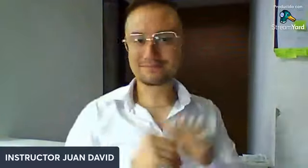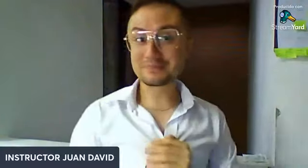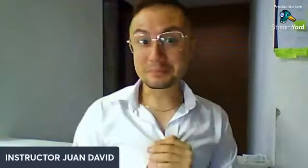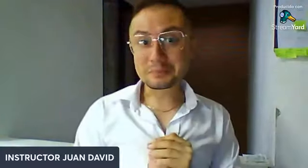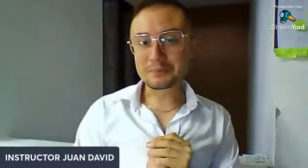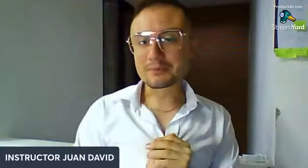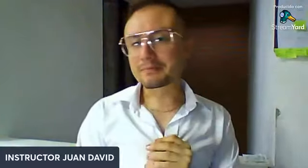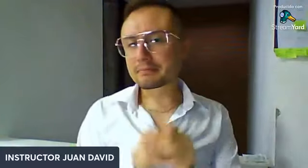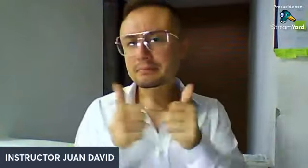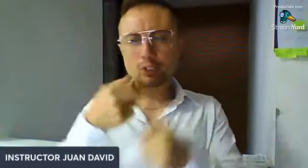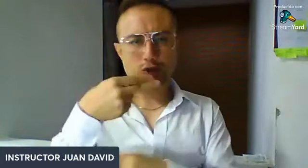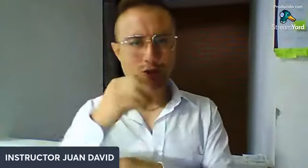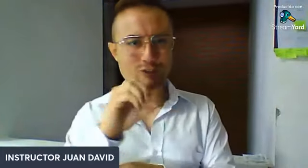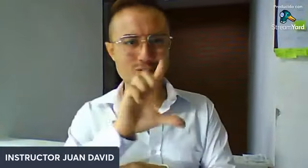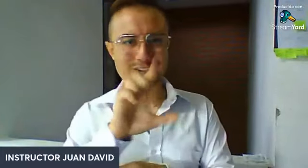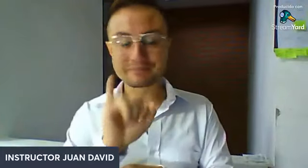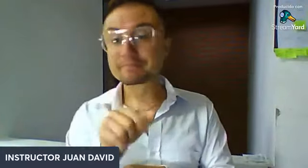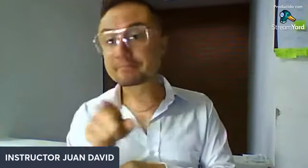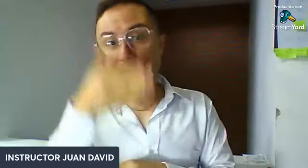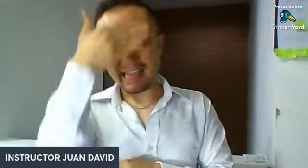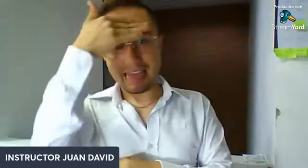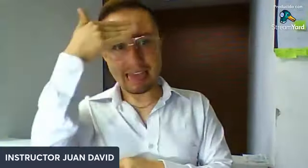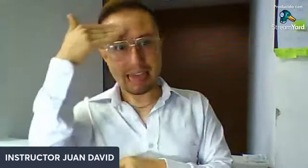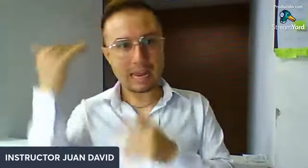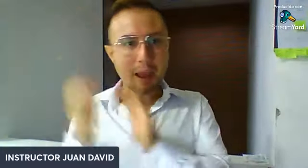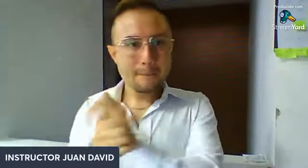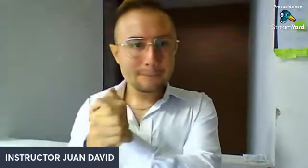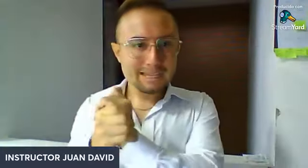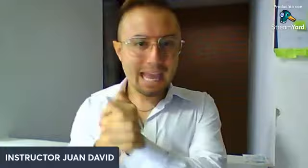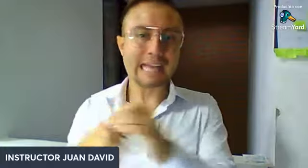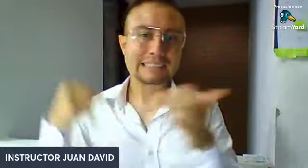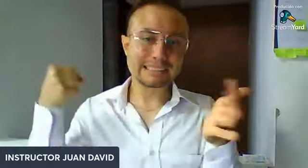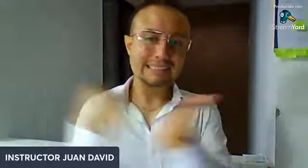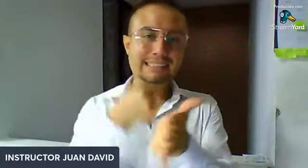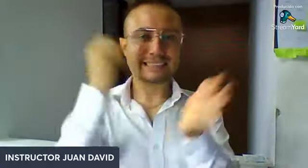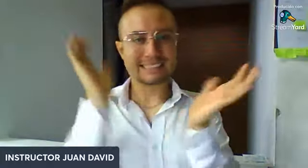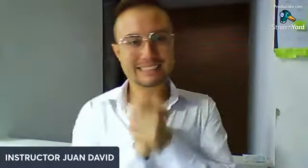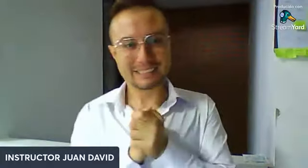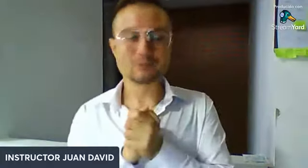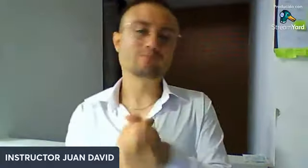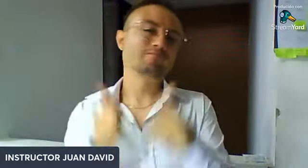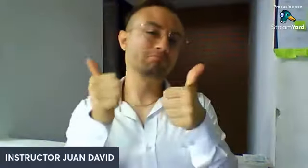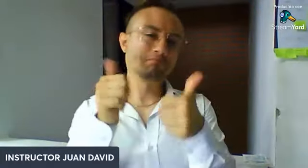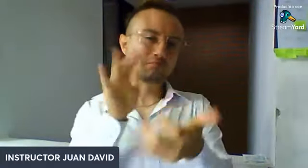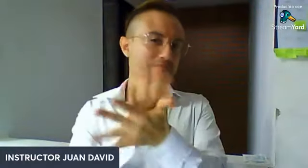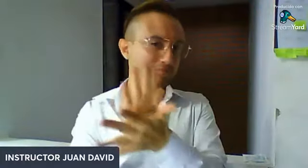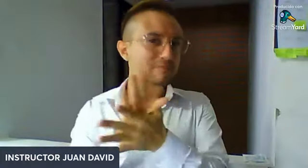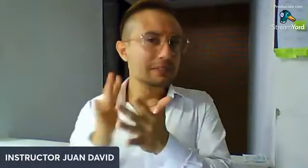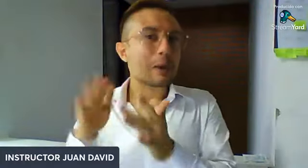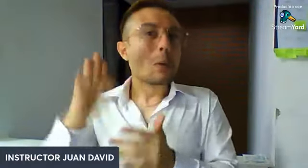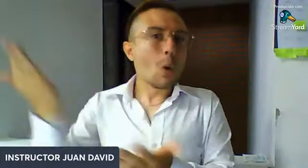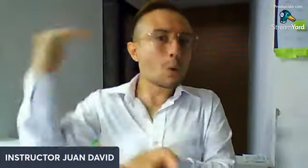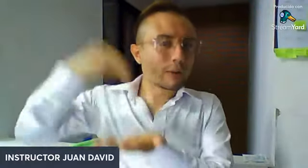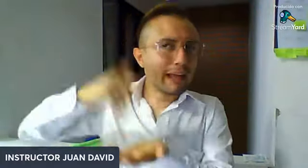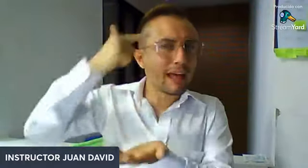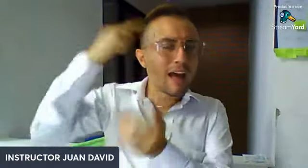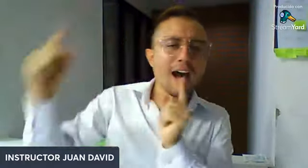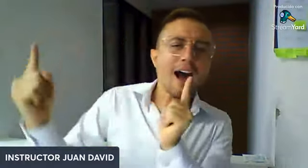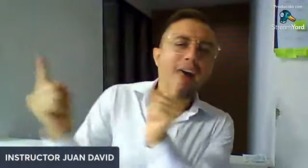y podemos emitir sonidos, ¿vale? Entonces, para Holly, para que no se le olvide, y pues, bueno, lástima que se te